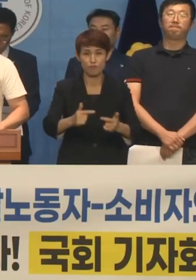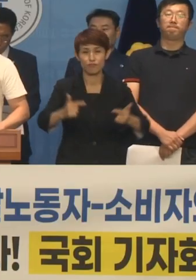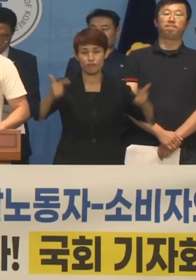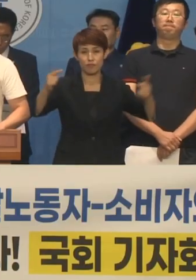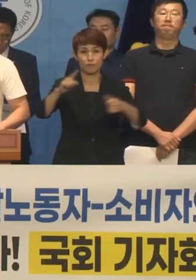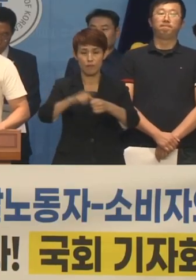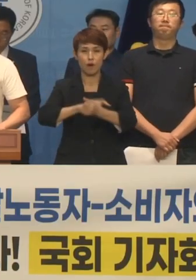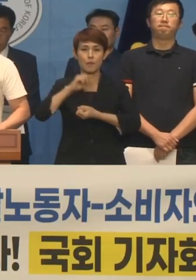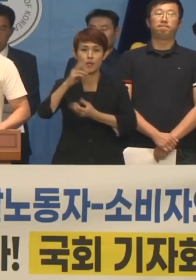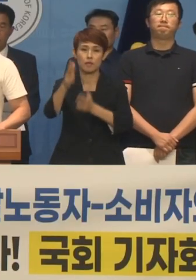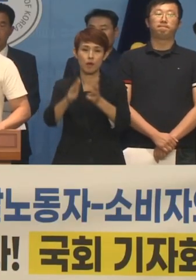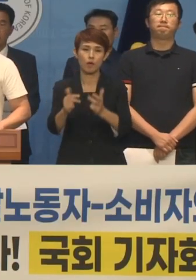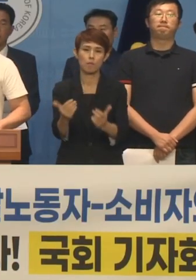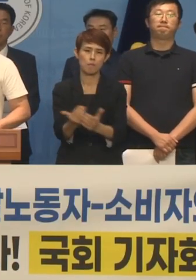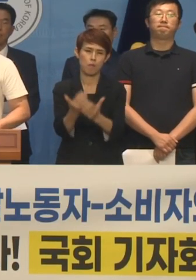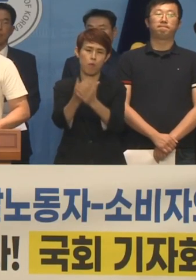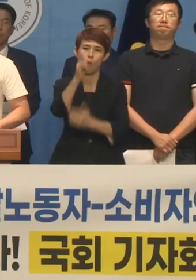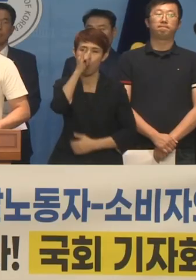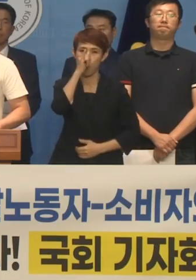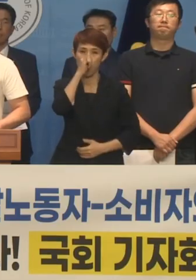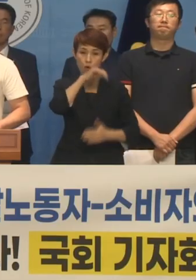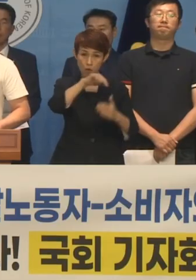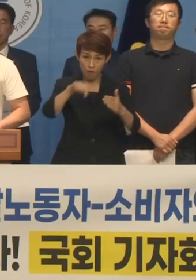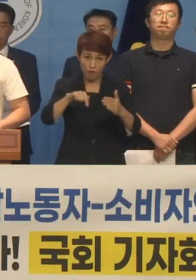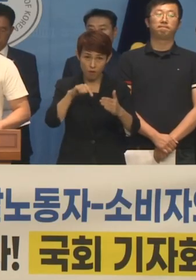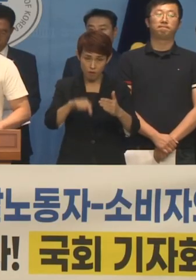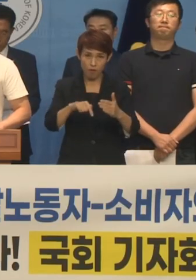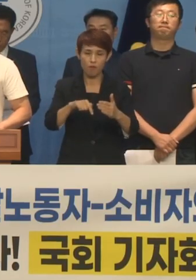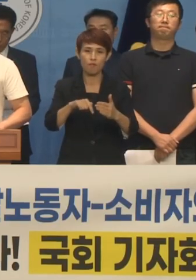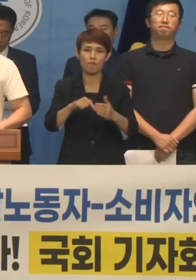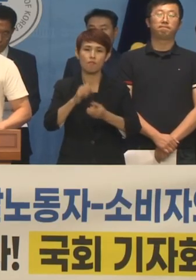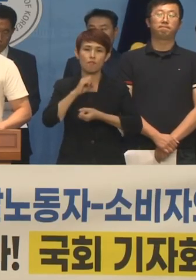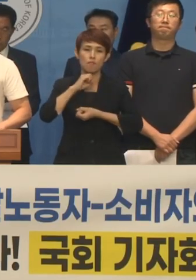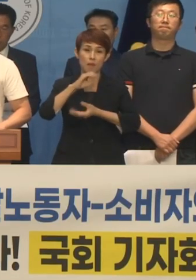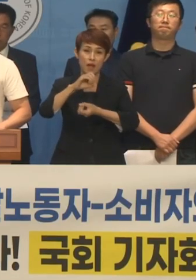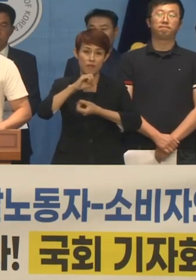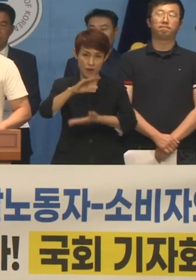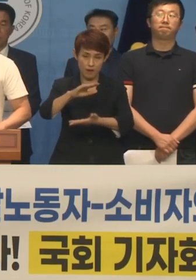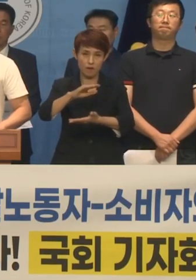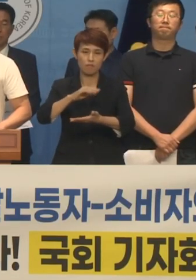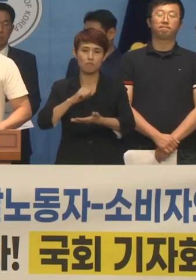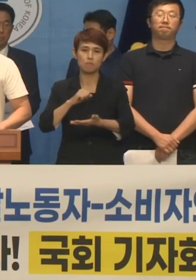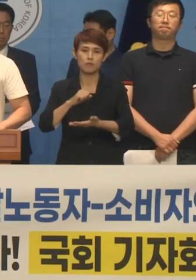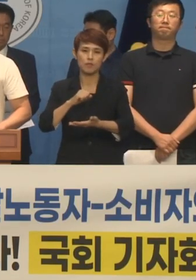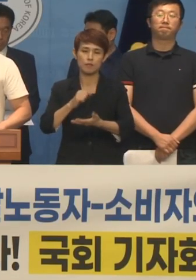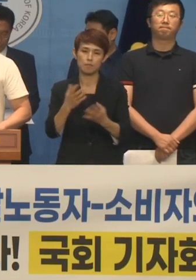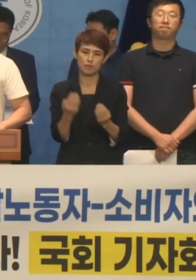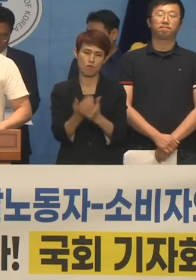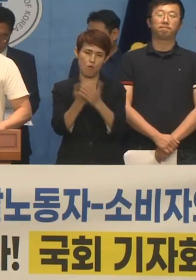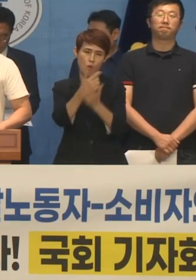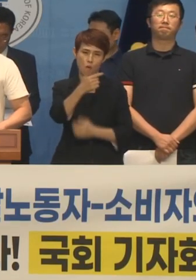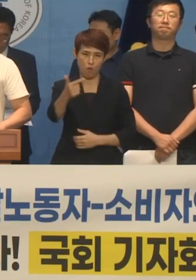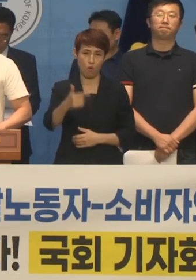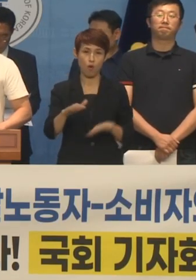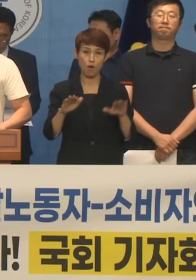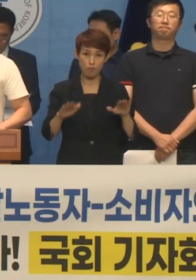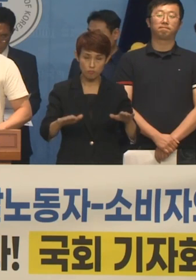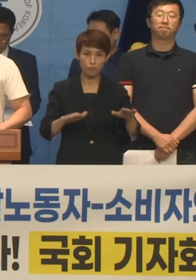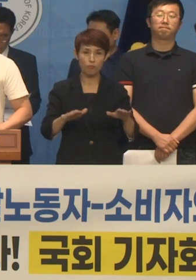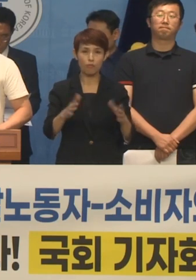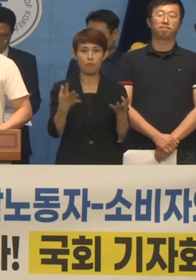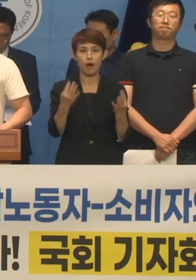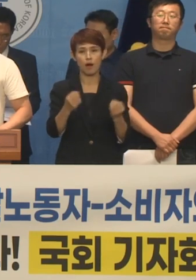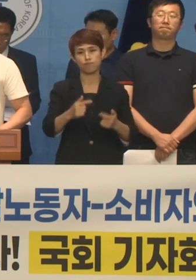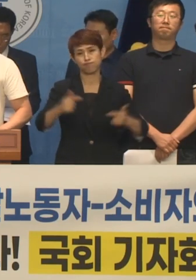유례없이 성장했고 그 안에서 배달 플랫폼 또한 유례없는 급속 성장과 함께 현재는 절대적인 시장 점유율을